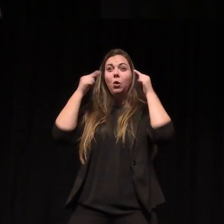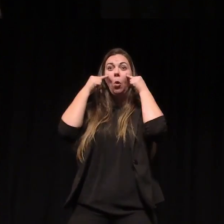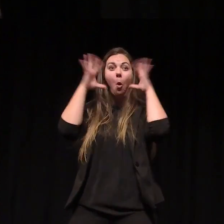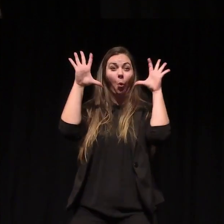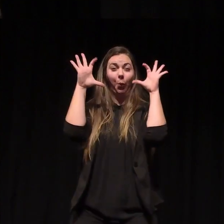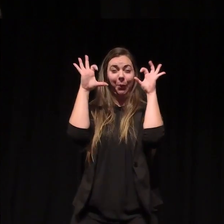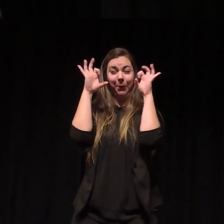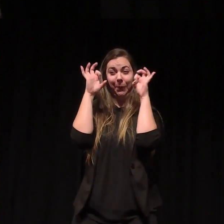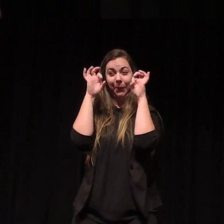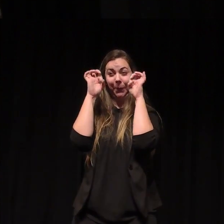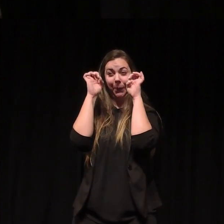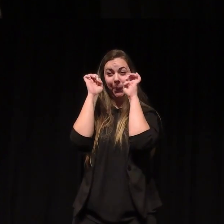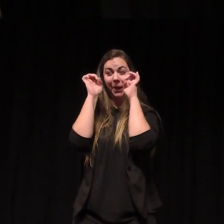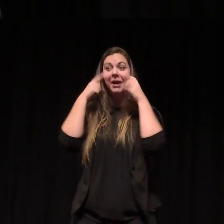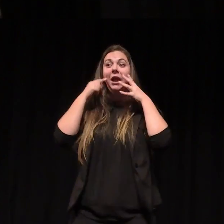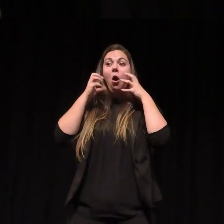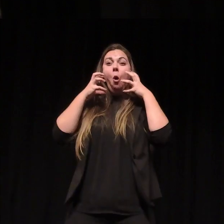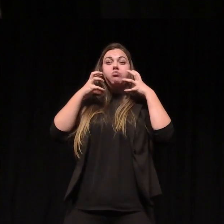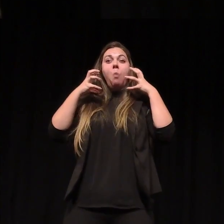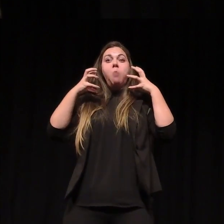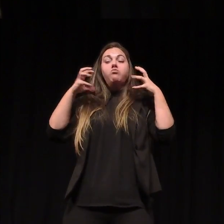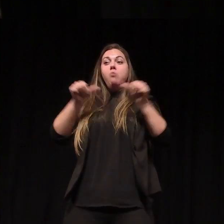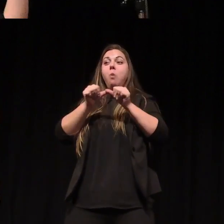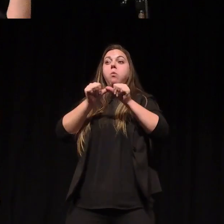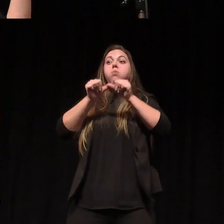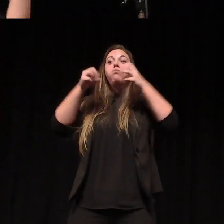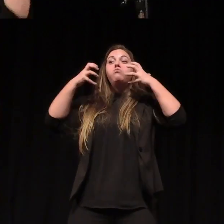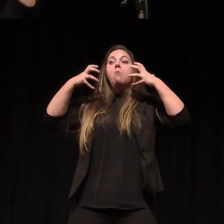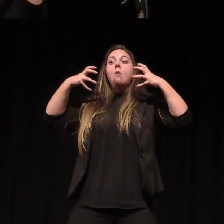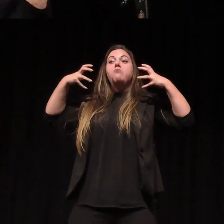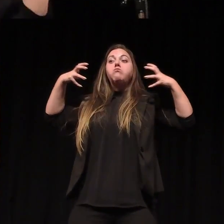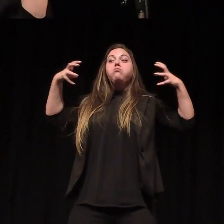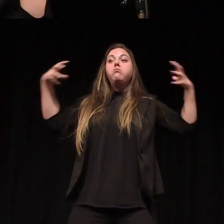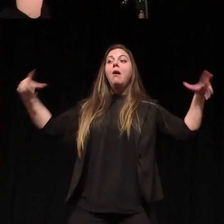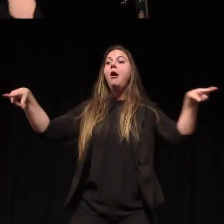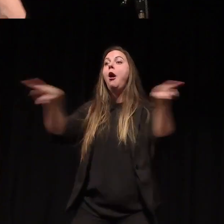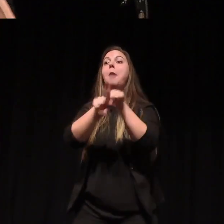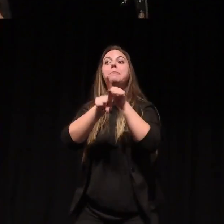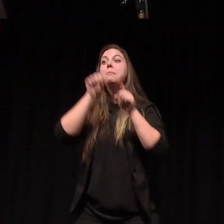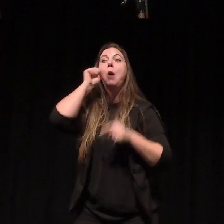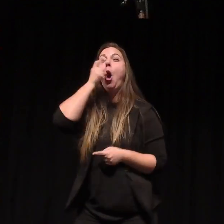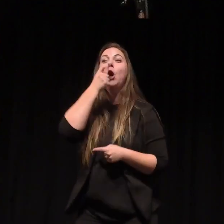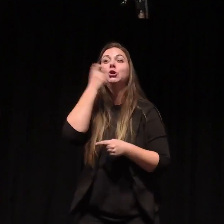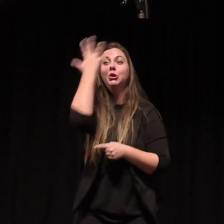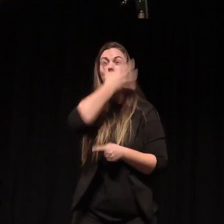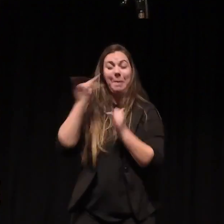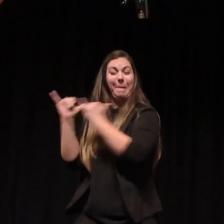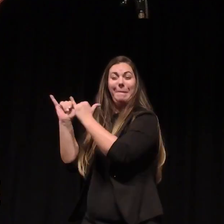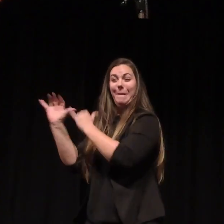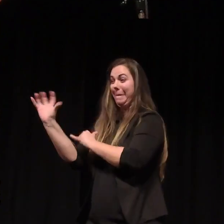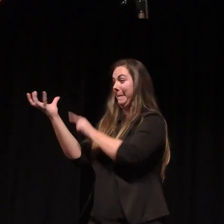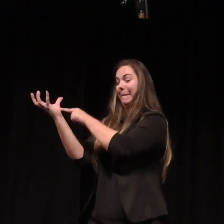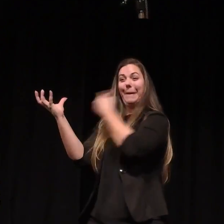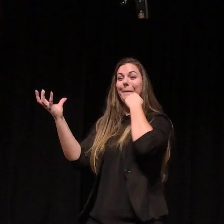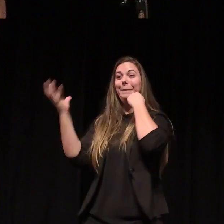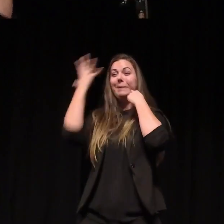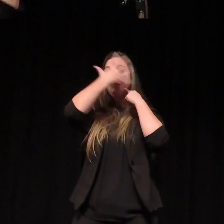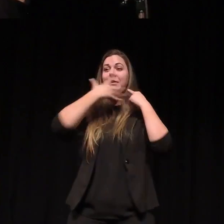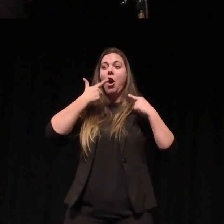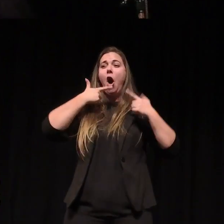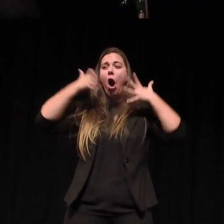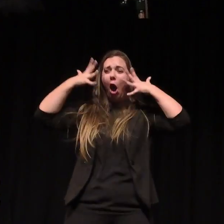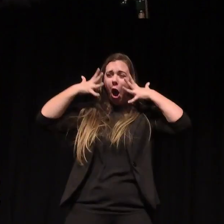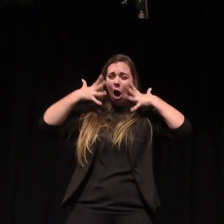joues grosses comme des grosses pommes rouges. Puis juste quand ça avait l'air comme si le petit garçon y allait